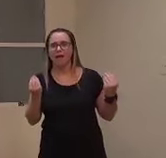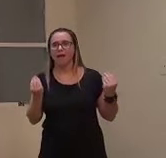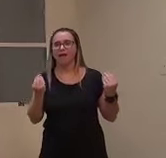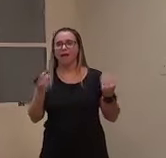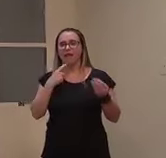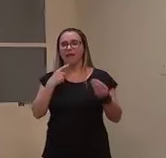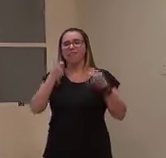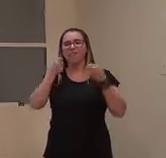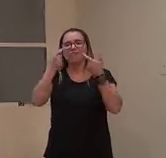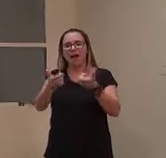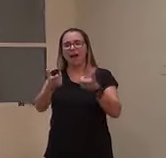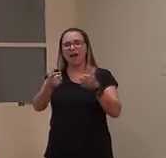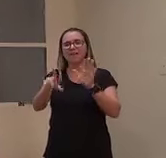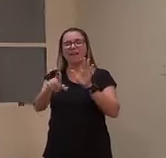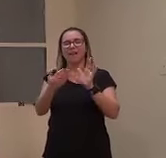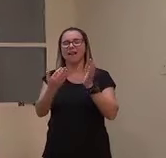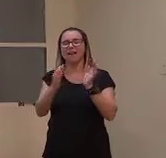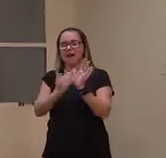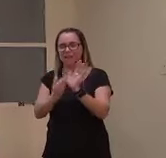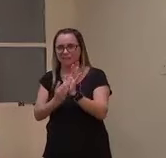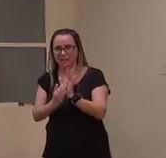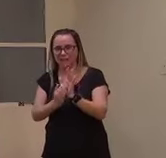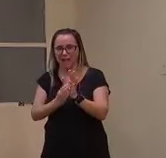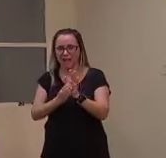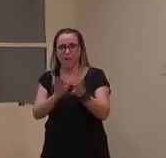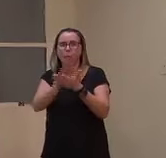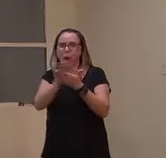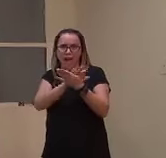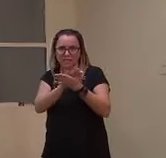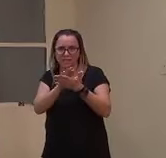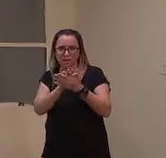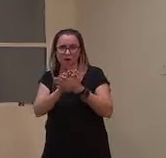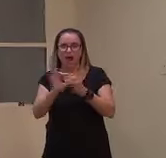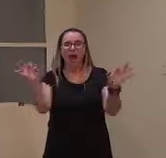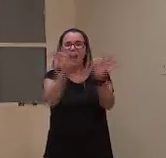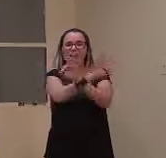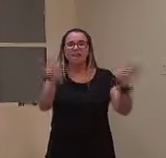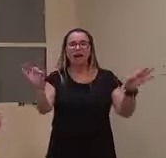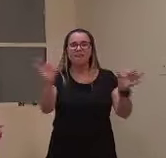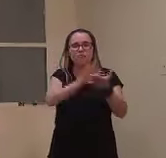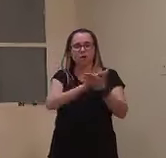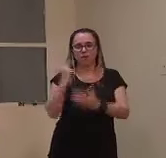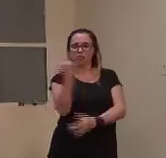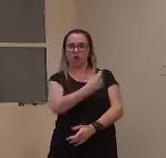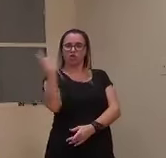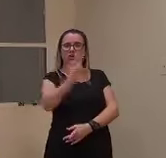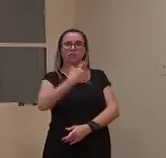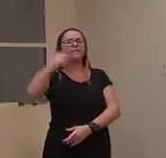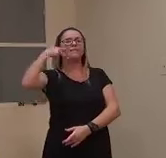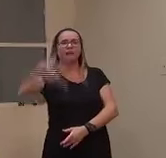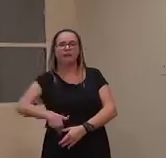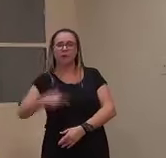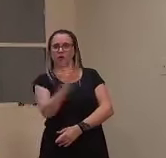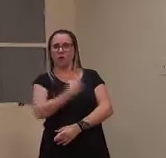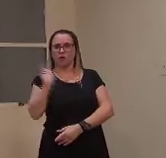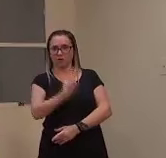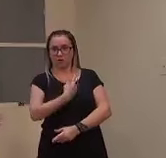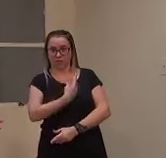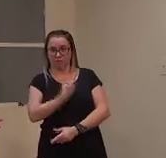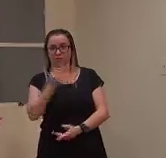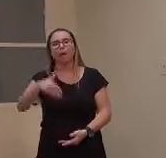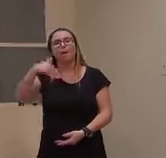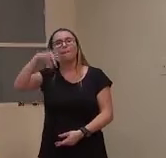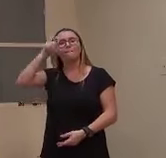básico que es el lema de la convención que es el abad con nosotros y nosotros que quiere decir es donde está es un espacio para que los jóvenes y adolescentes